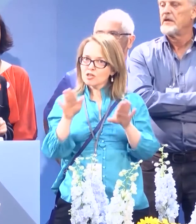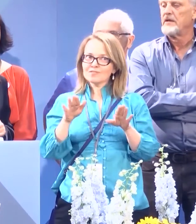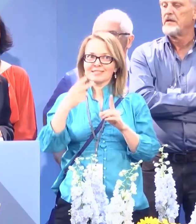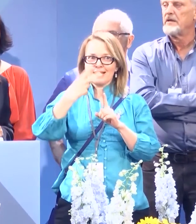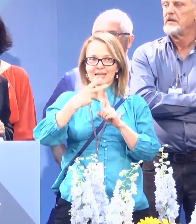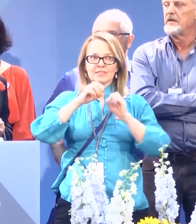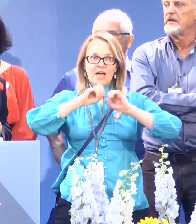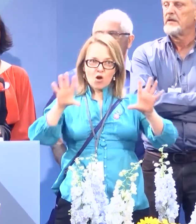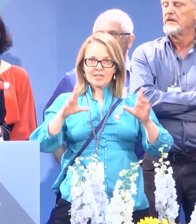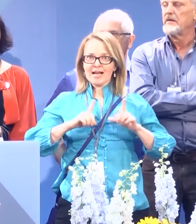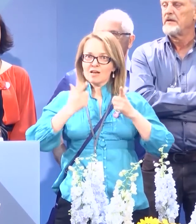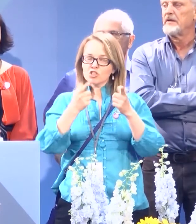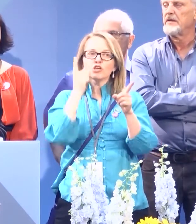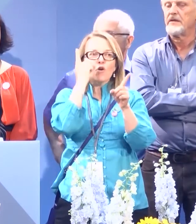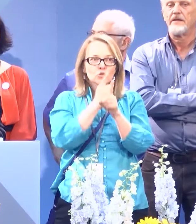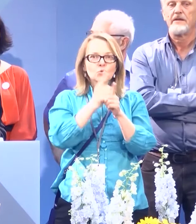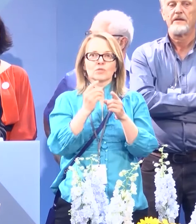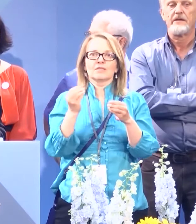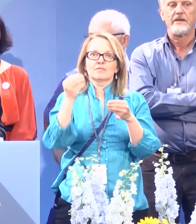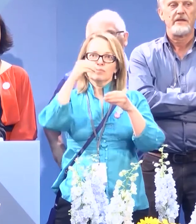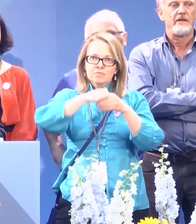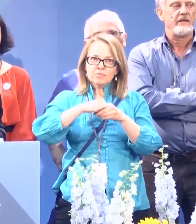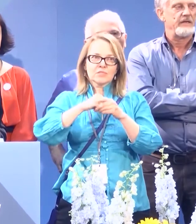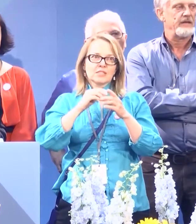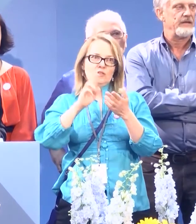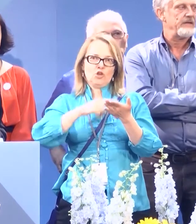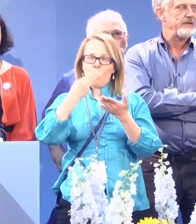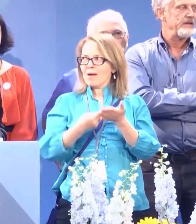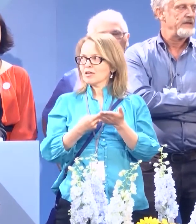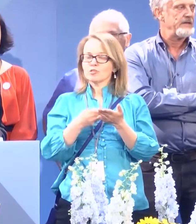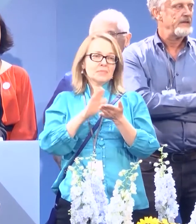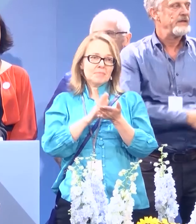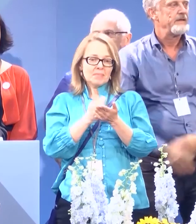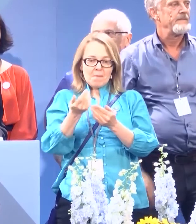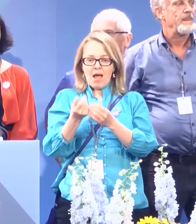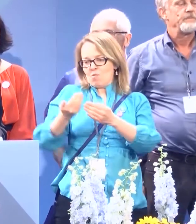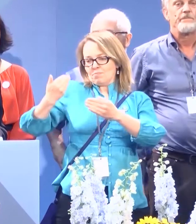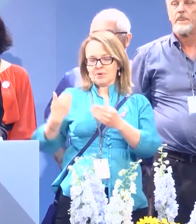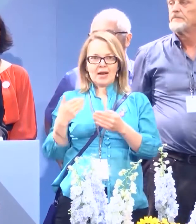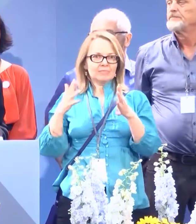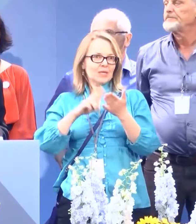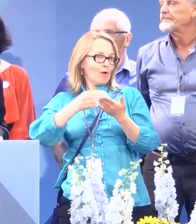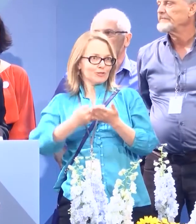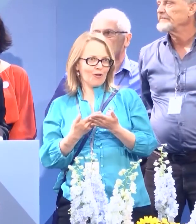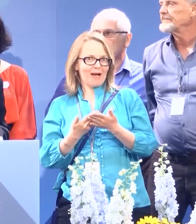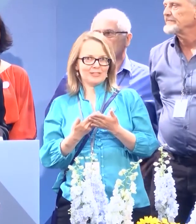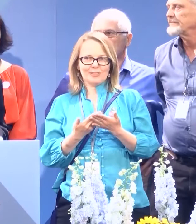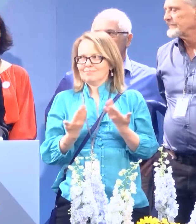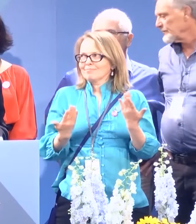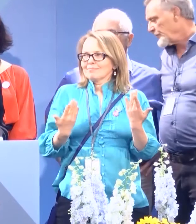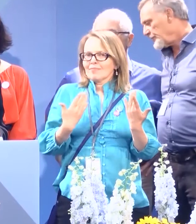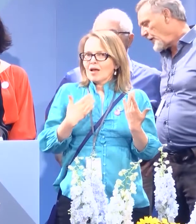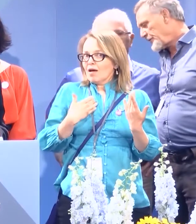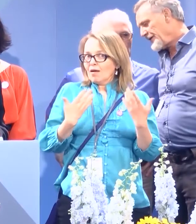živo. Želim, da so vse televizije v živo objavljene tudi skupaj s tolmačem. Naprimer, malo prej ni